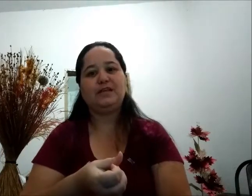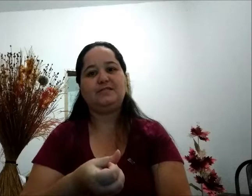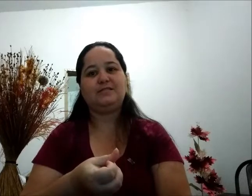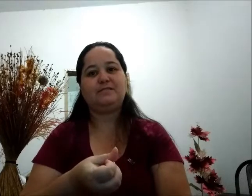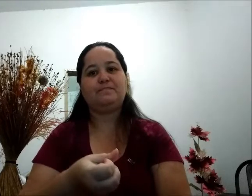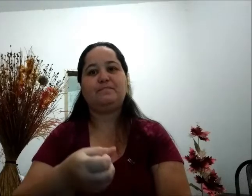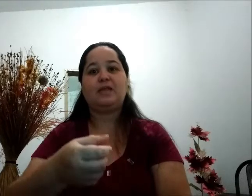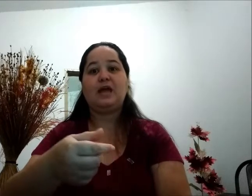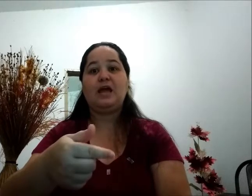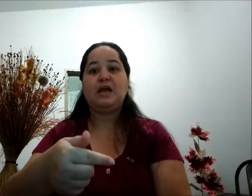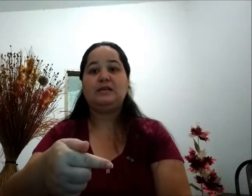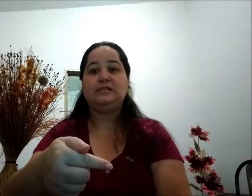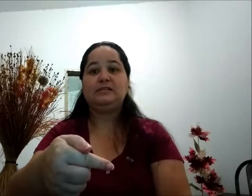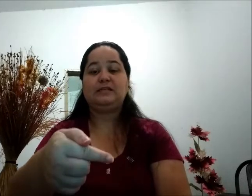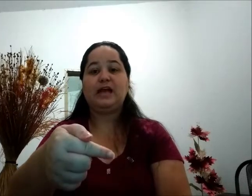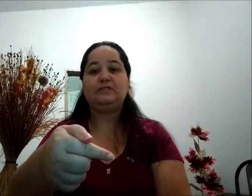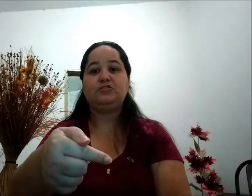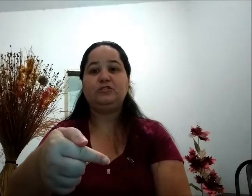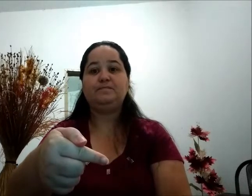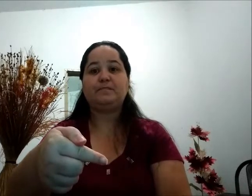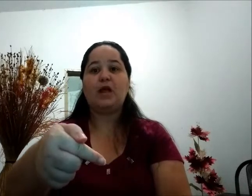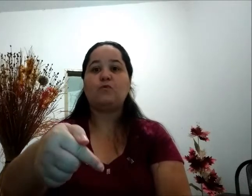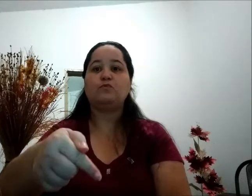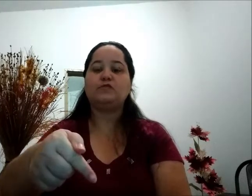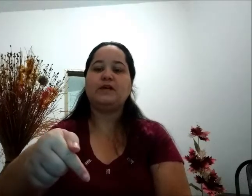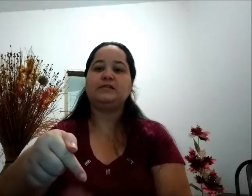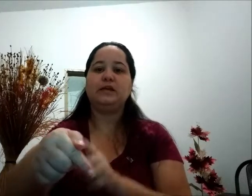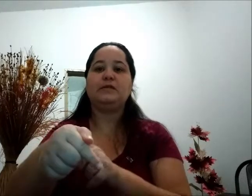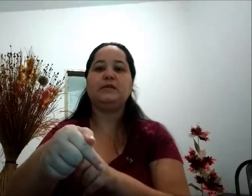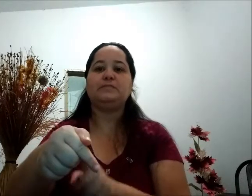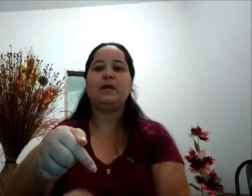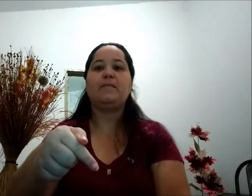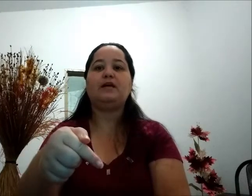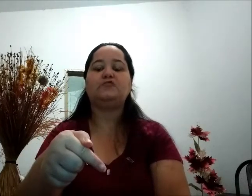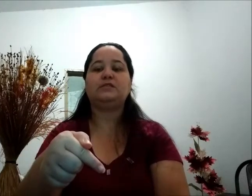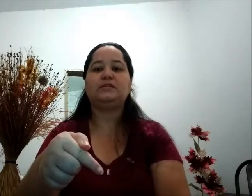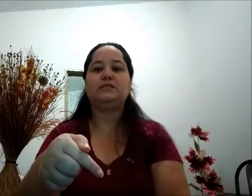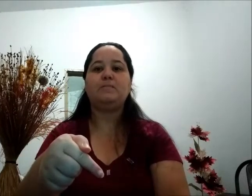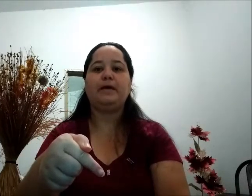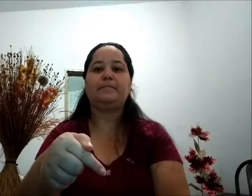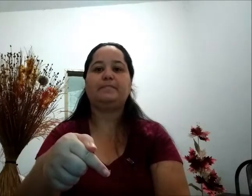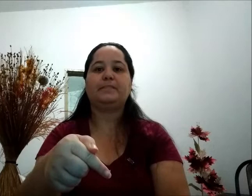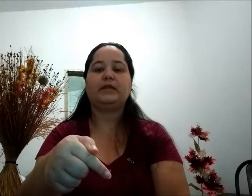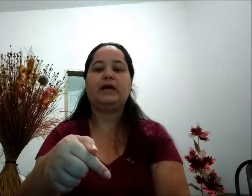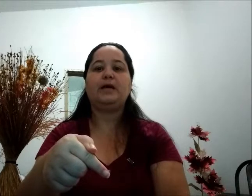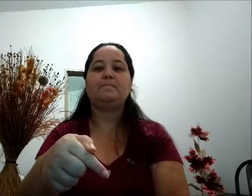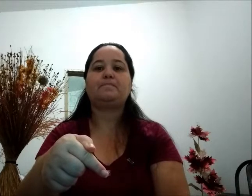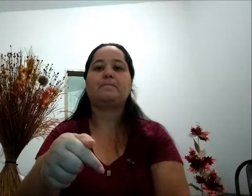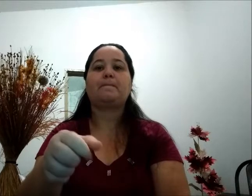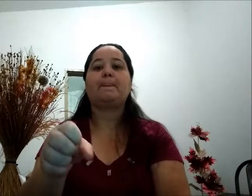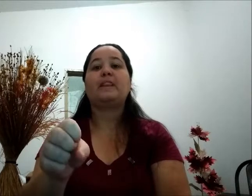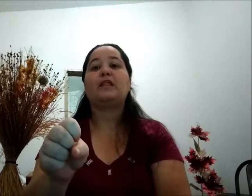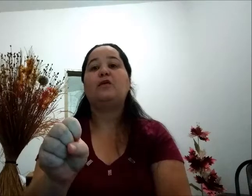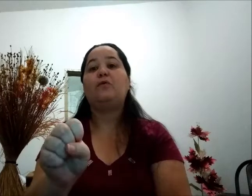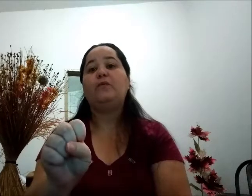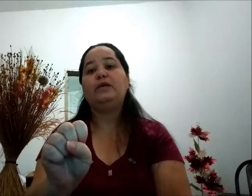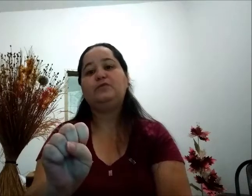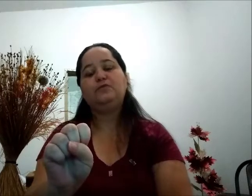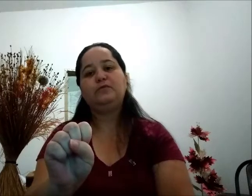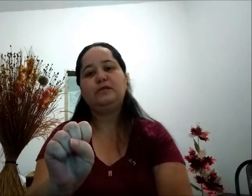6. 7, alguns fazem ele mais para baixo assim também, tá? 8, que é